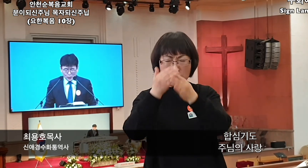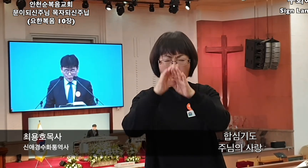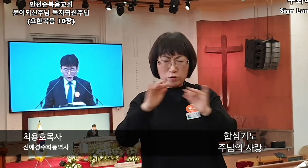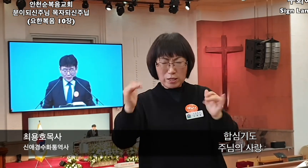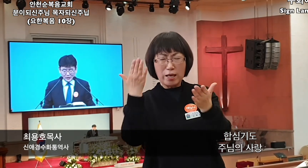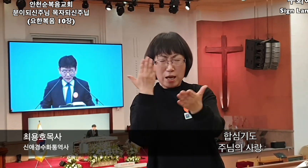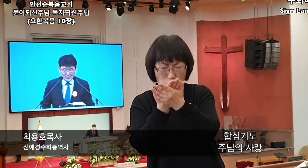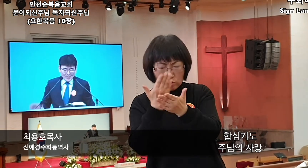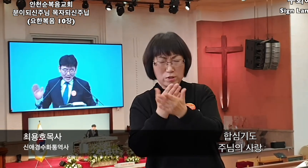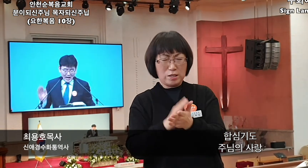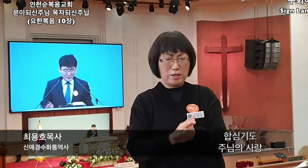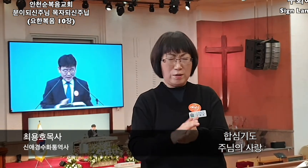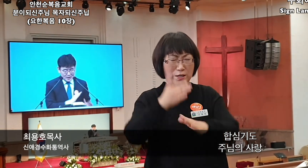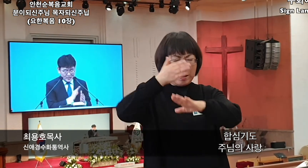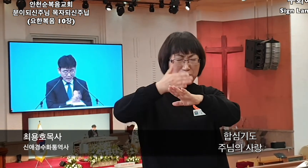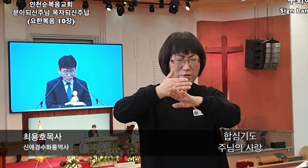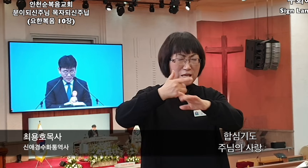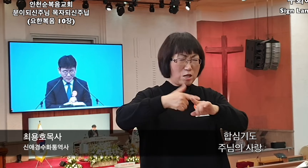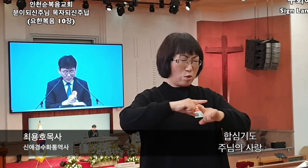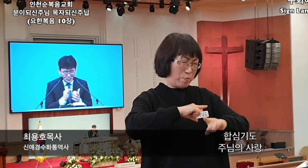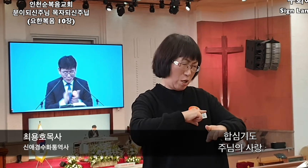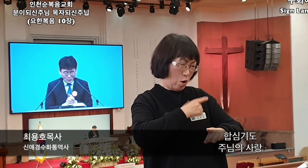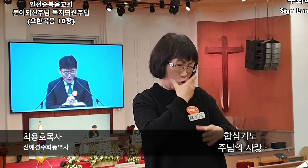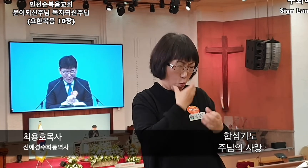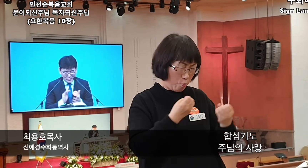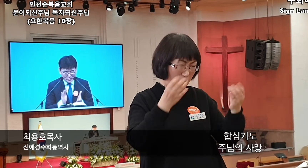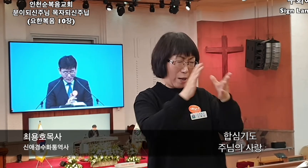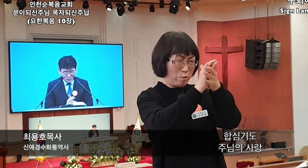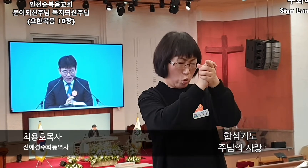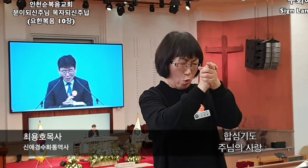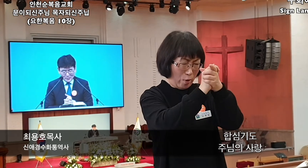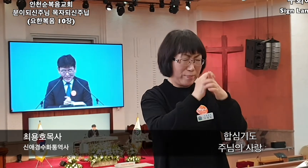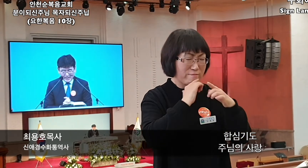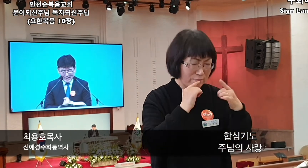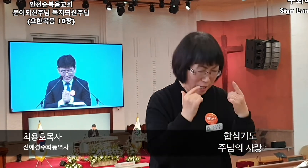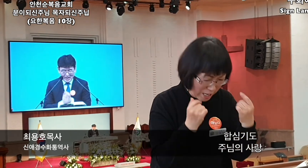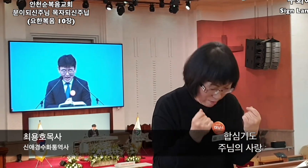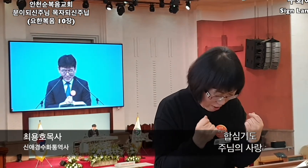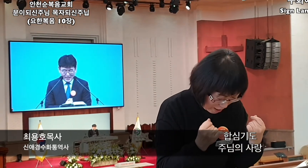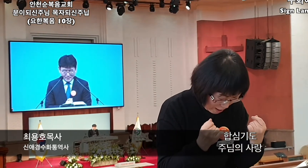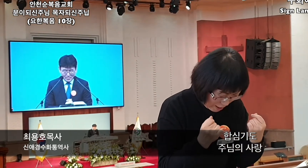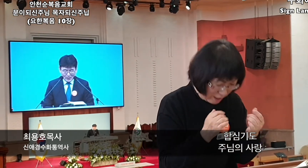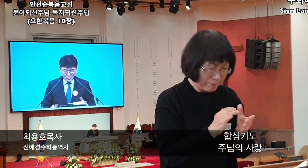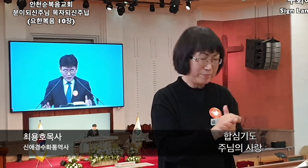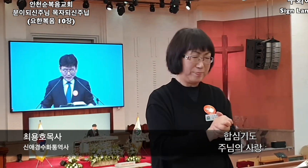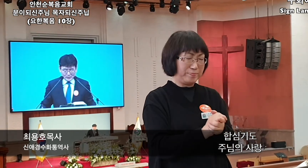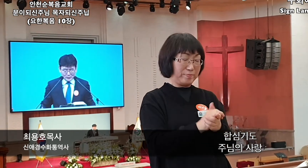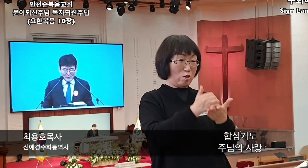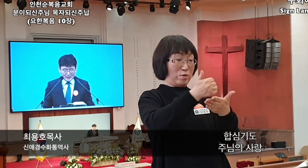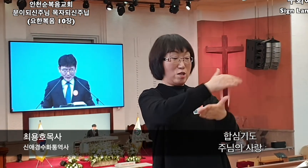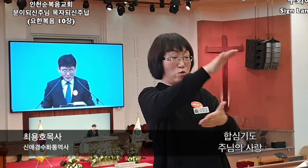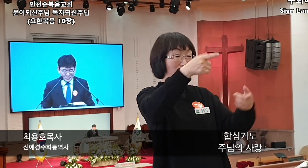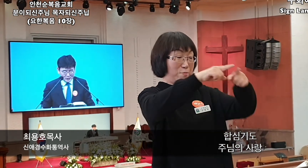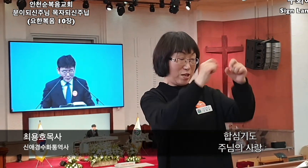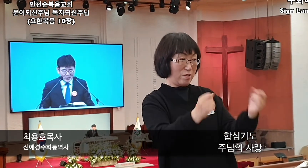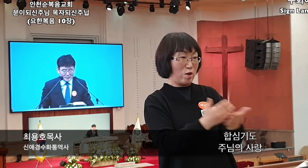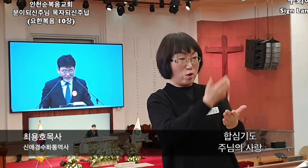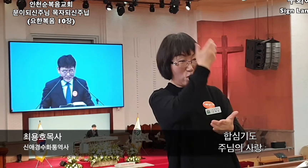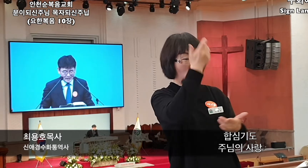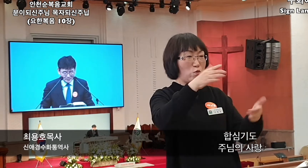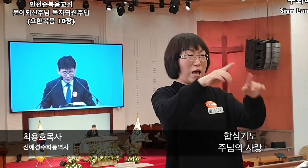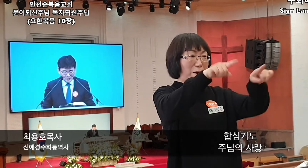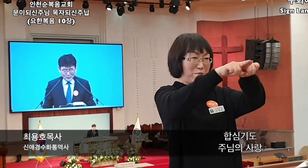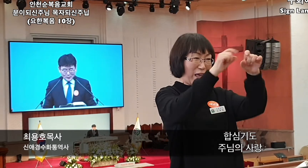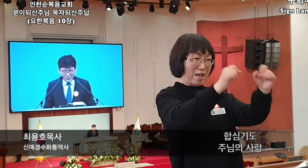되게 하여 주시옵소서. 감사드리며 예수님 이름으로 축복하며 기도하옵나이다. 아멘. 주님께서 우리와 함께 하시고 성령님 우리와